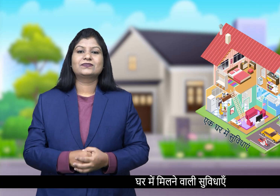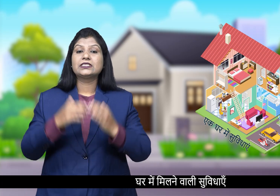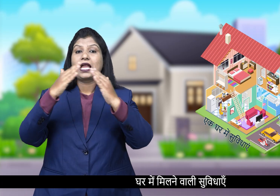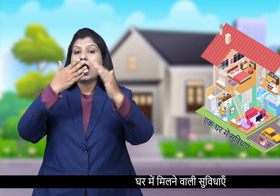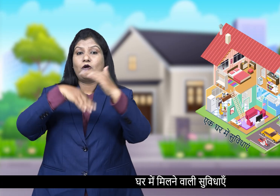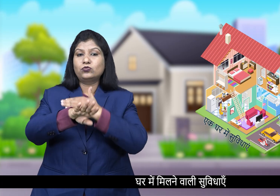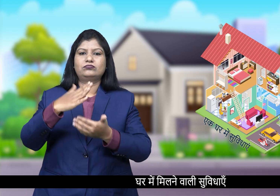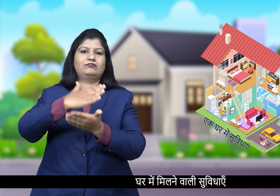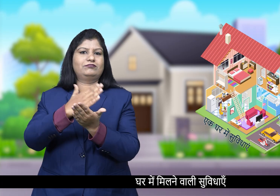वाली सुविधाएं,